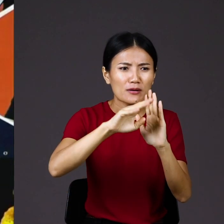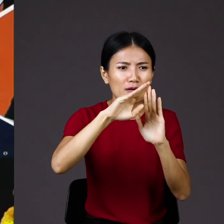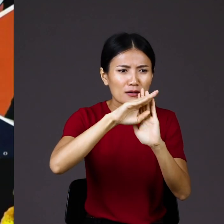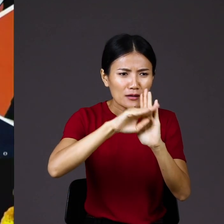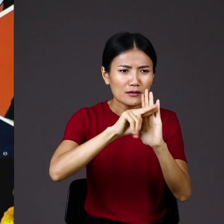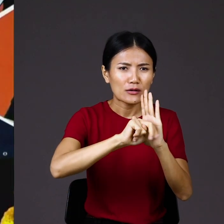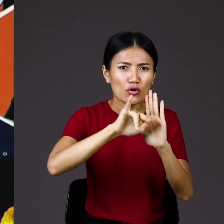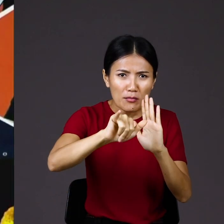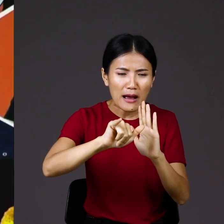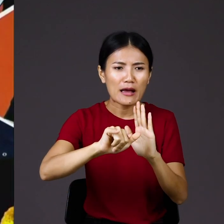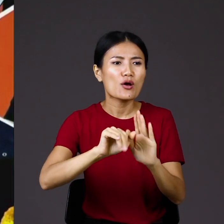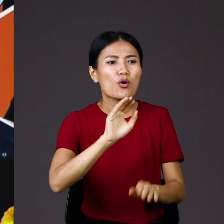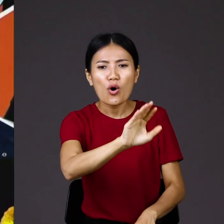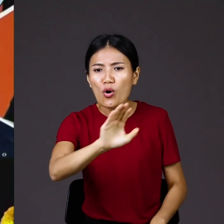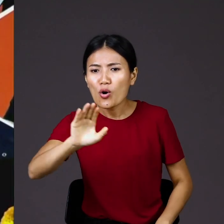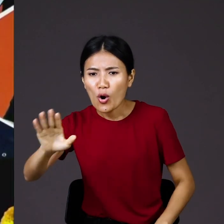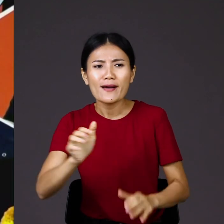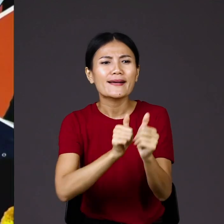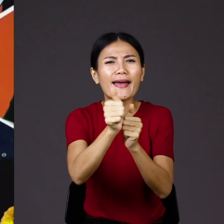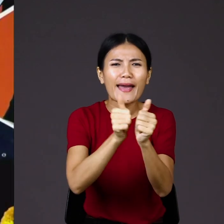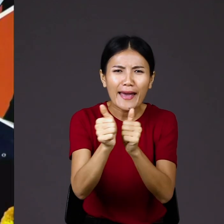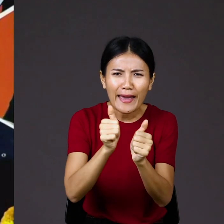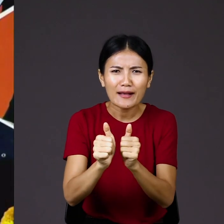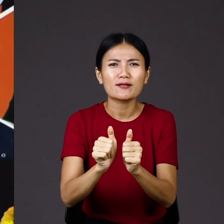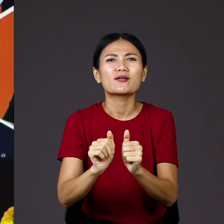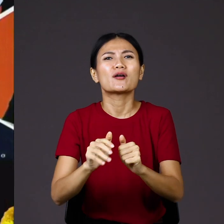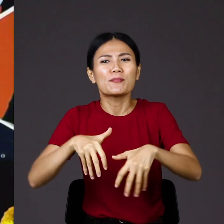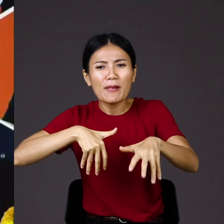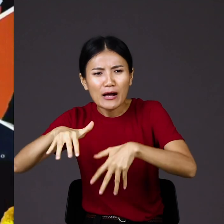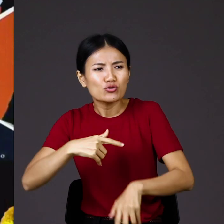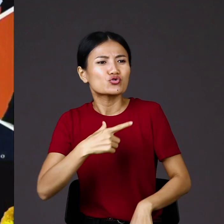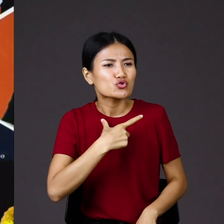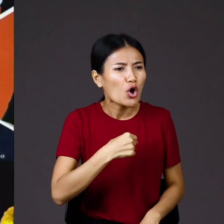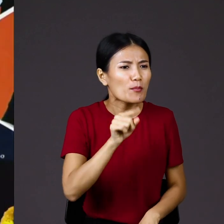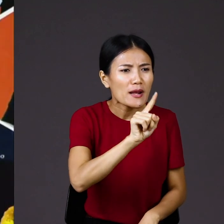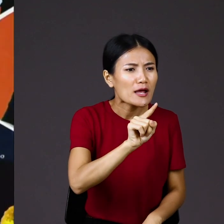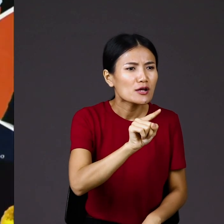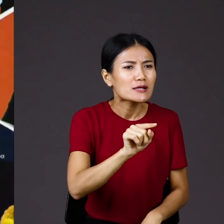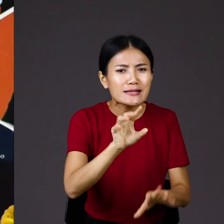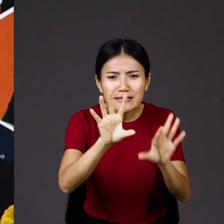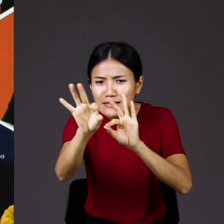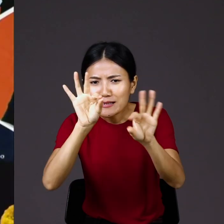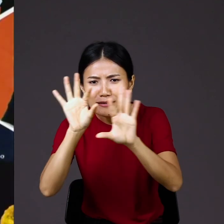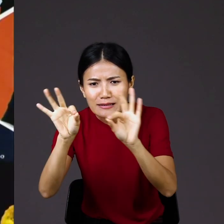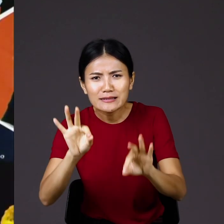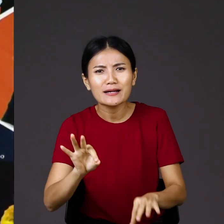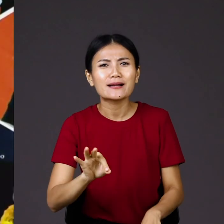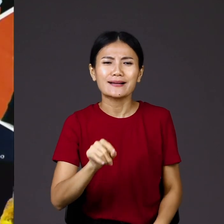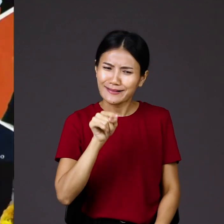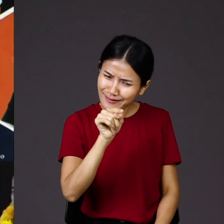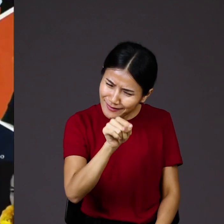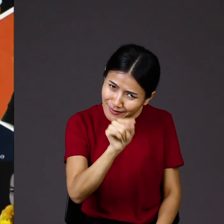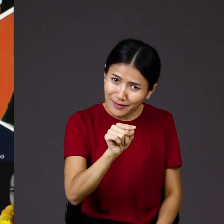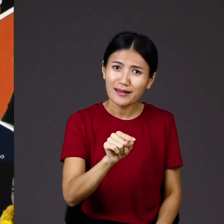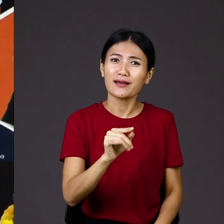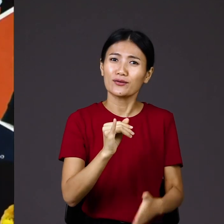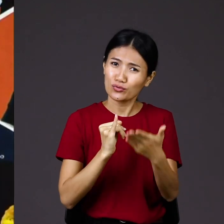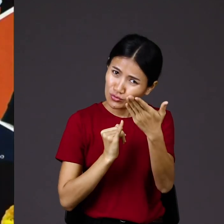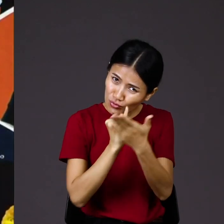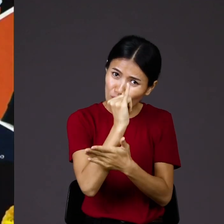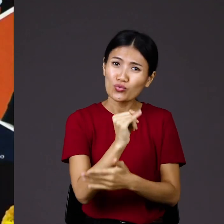าใครจะเดินเข้าไปนั่งอยู่ในหัวจิตหัวใจของพี่น้องชาวนนทบุรีได้มากกว่ากันต้องแข่งกันแบบนี้